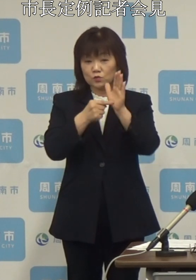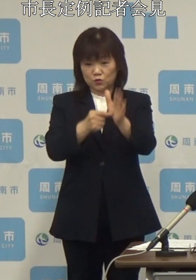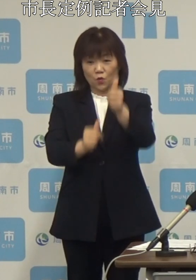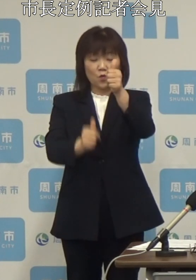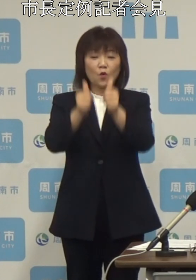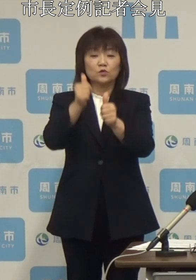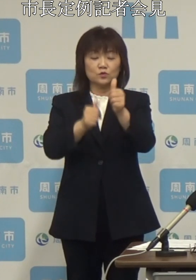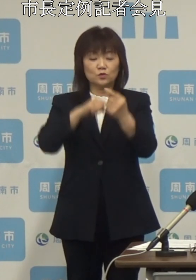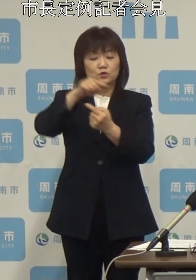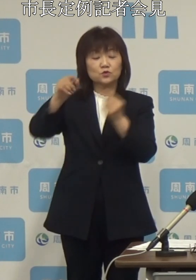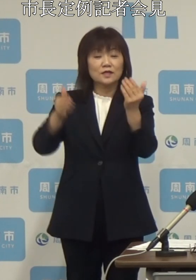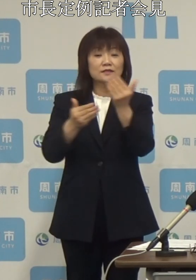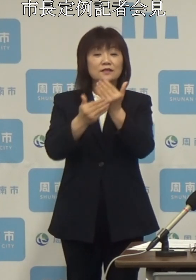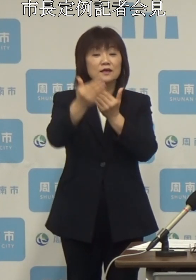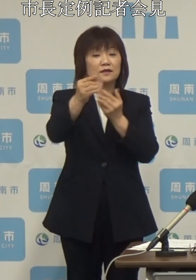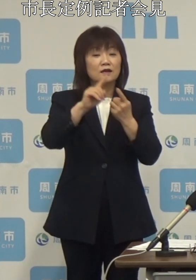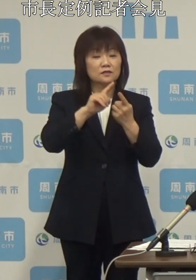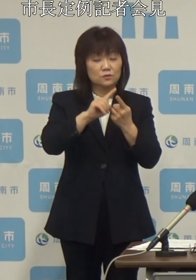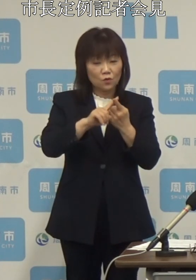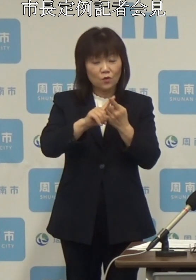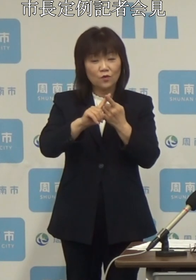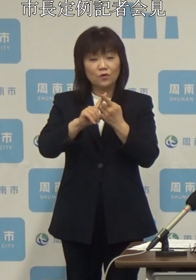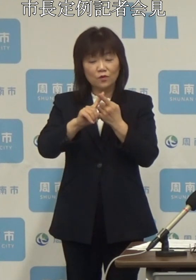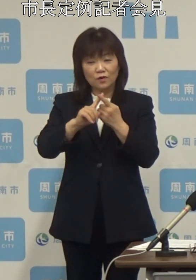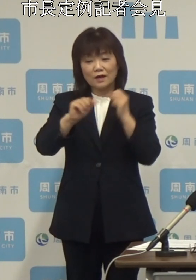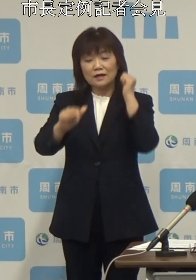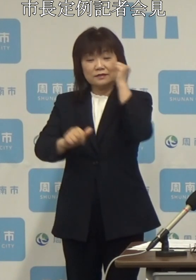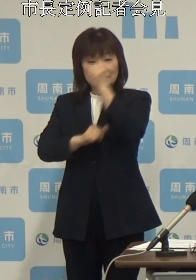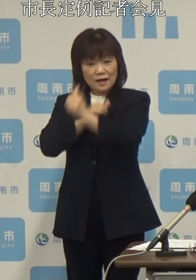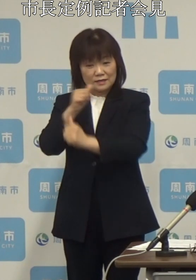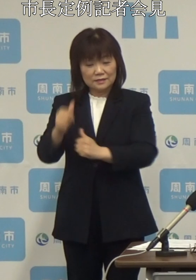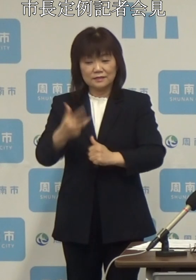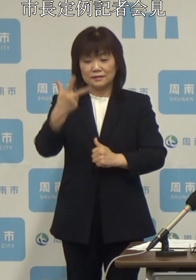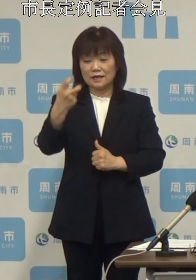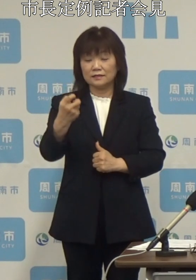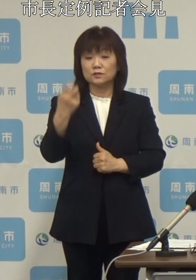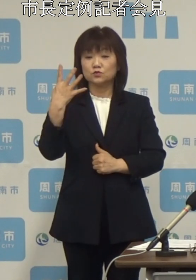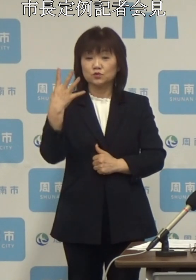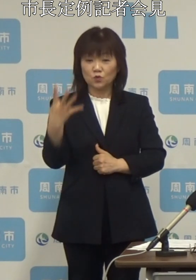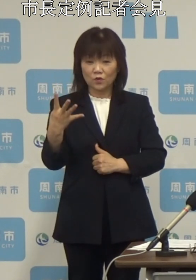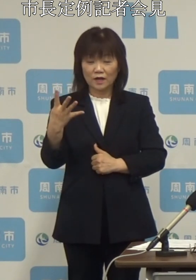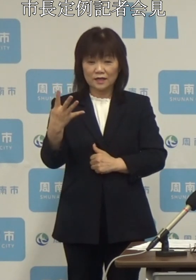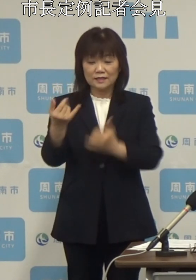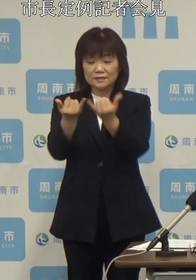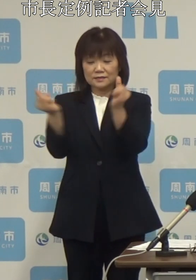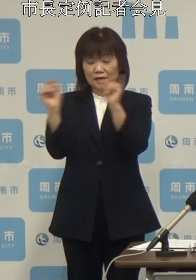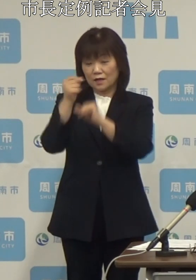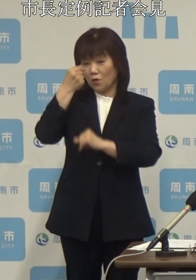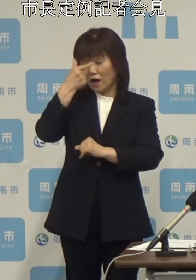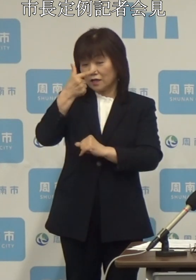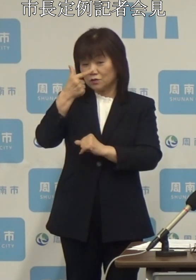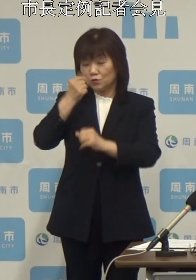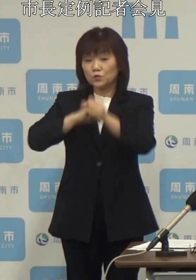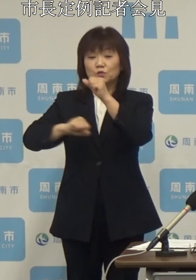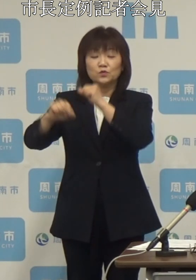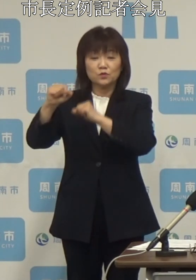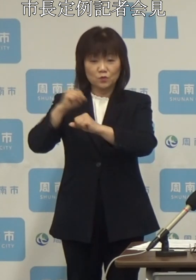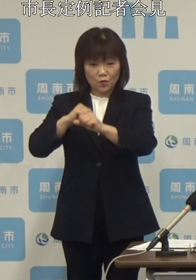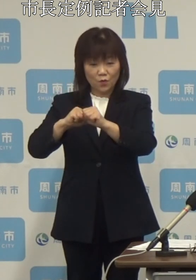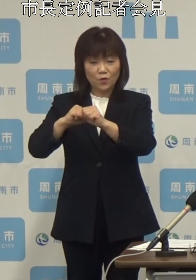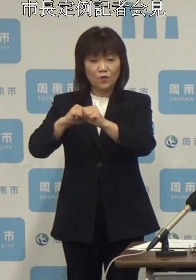クール周南大会と同時開催する第74回社会を明るくする運